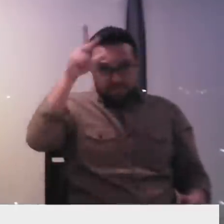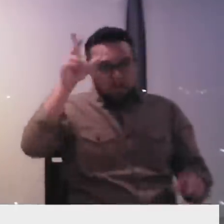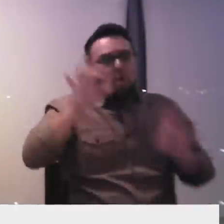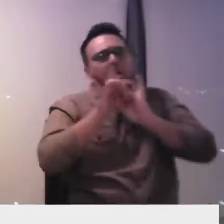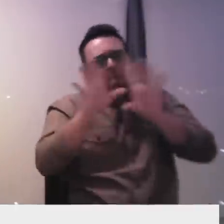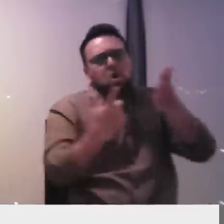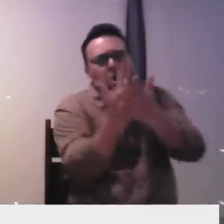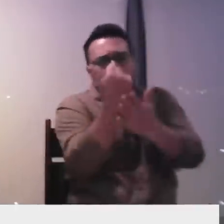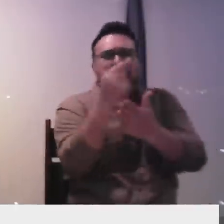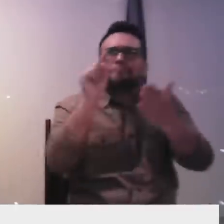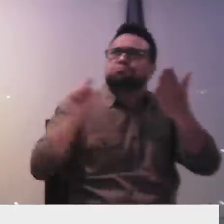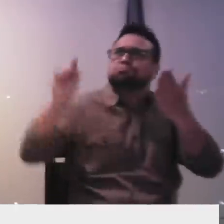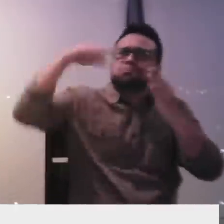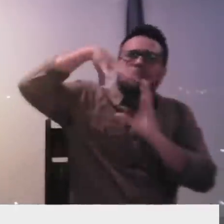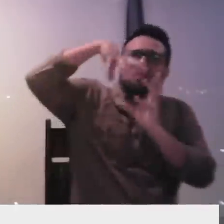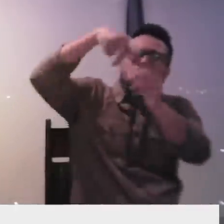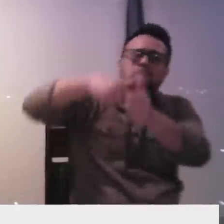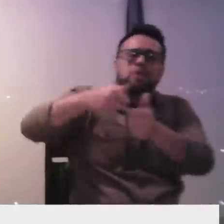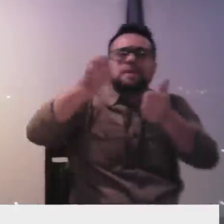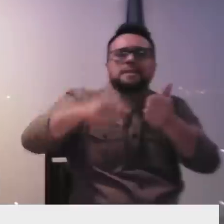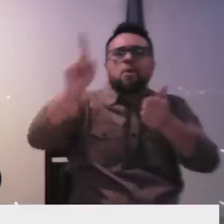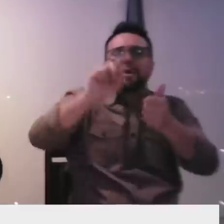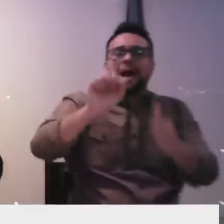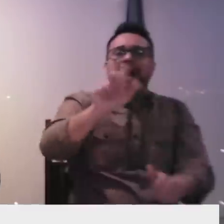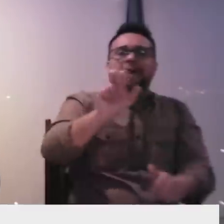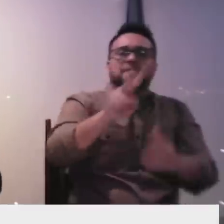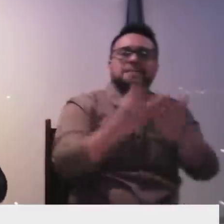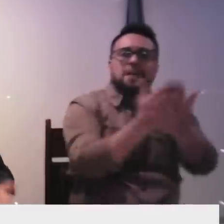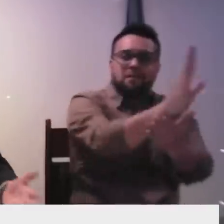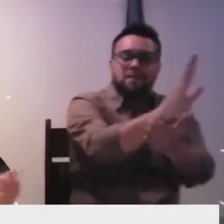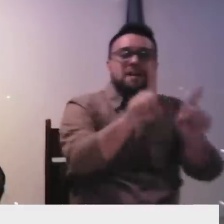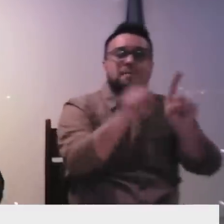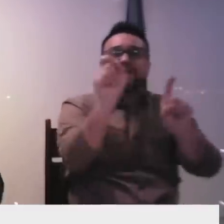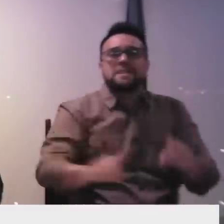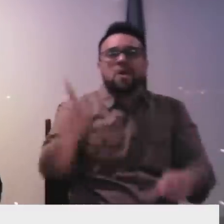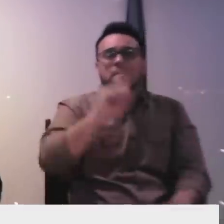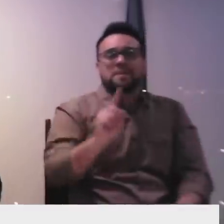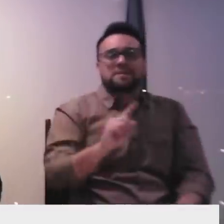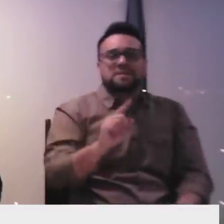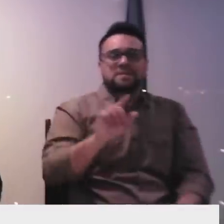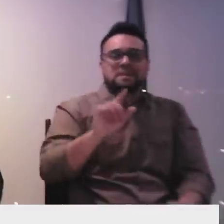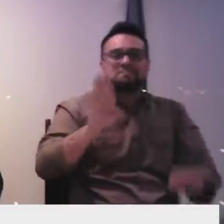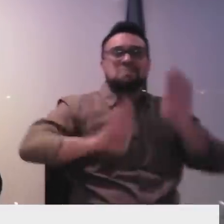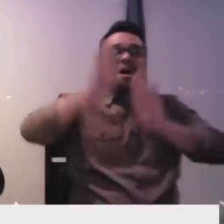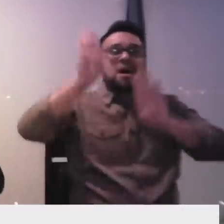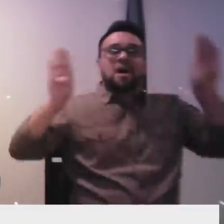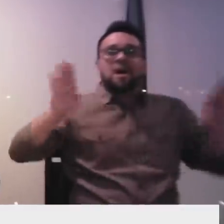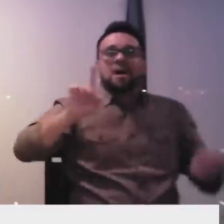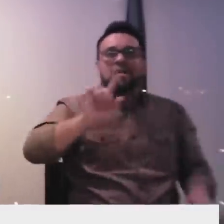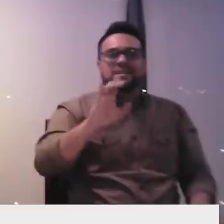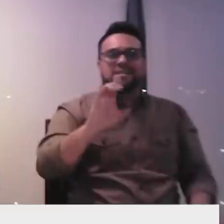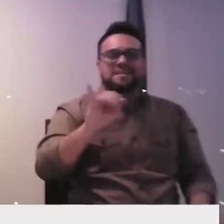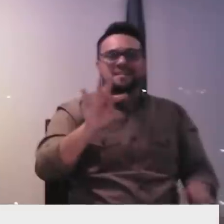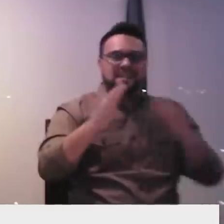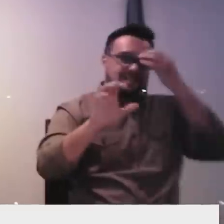no mundo todo, sem estar certificada pela Anvisa e sem licitação. Ou seja, a CPI